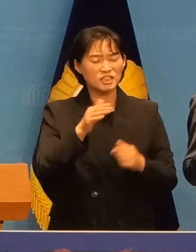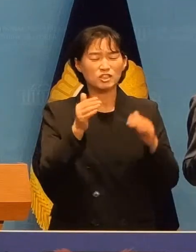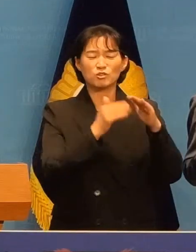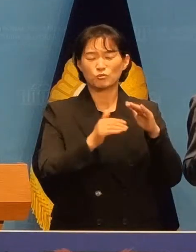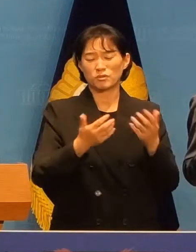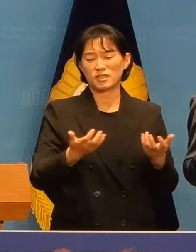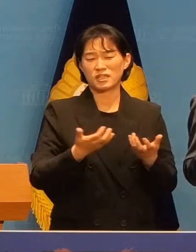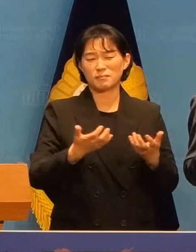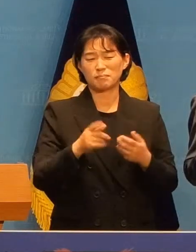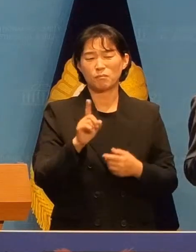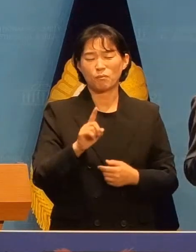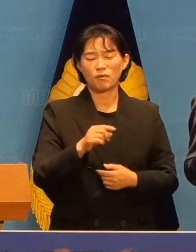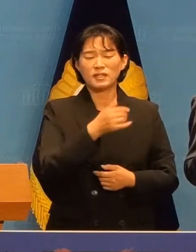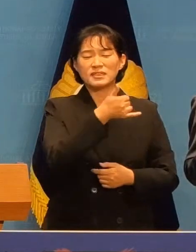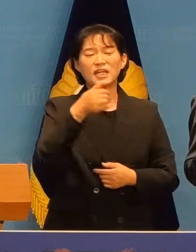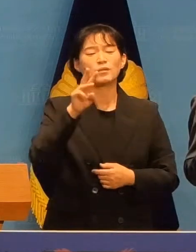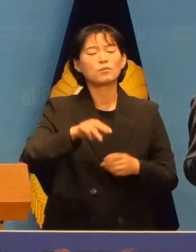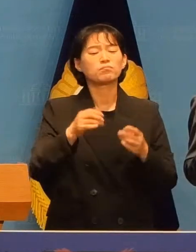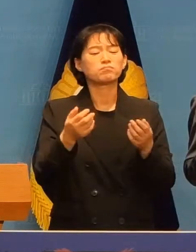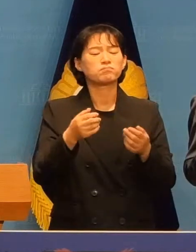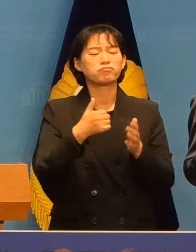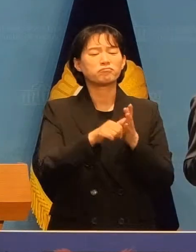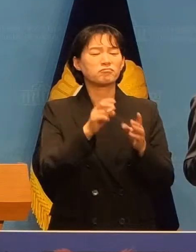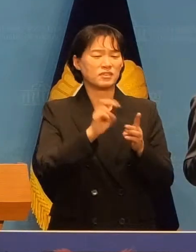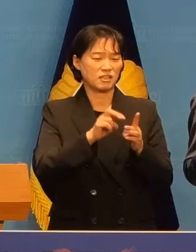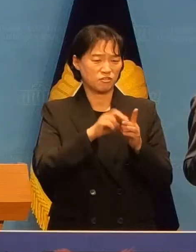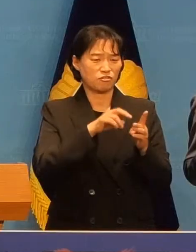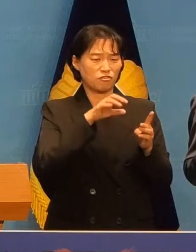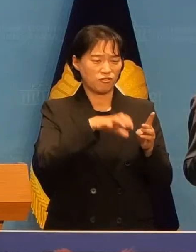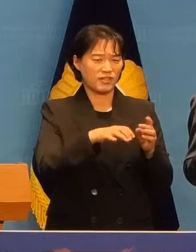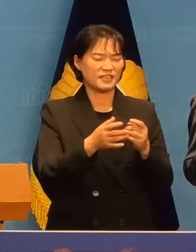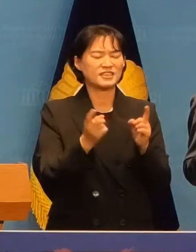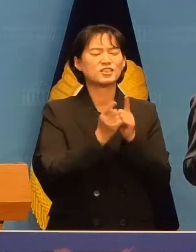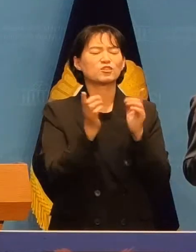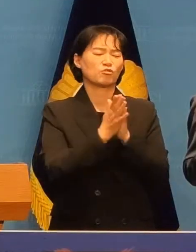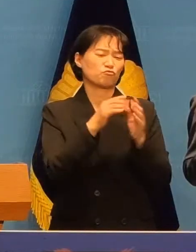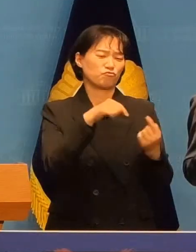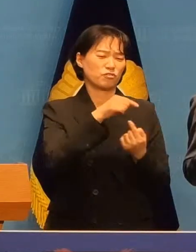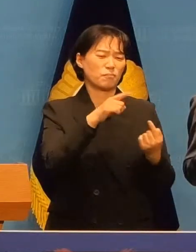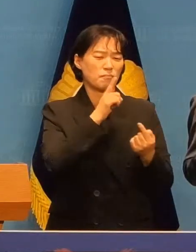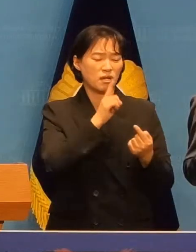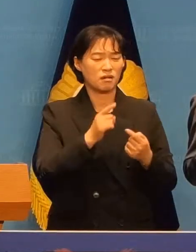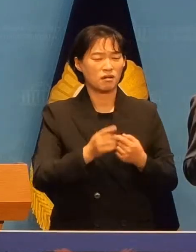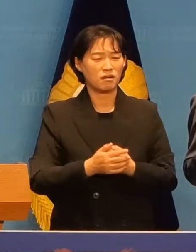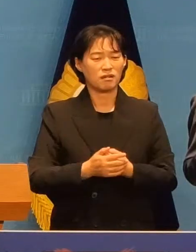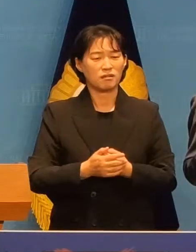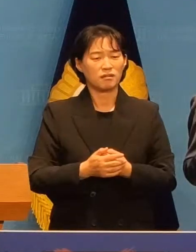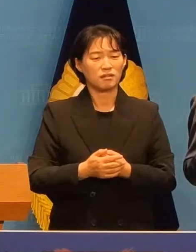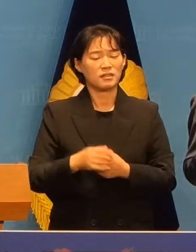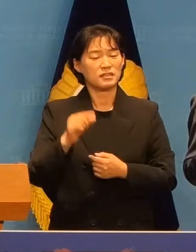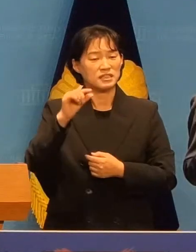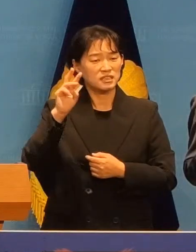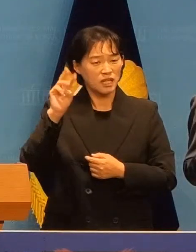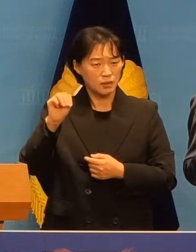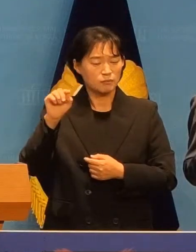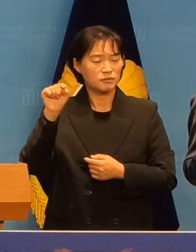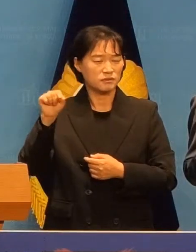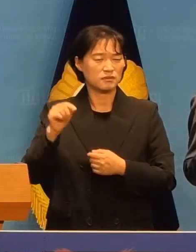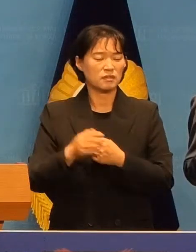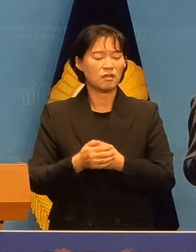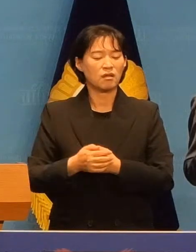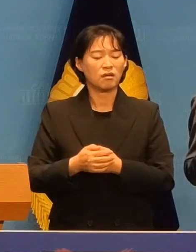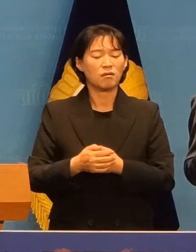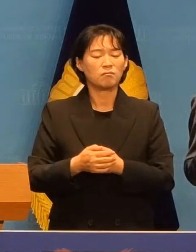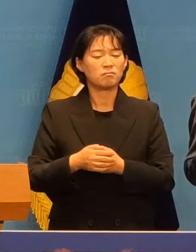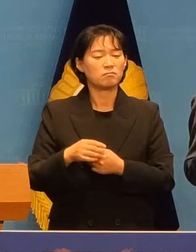전환은 세종물류센터에서 직영화입니다. GM은 말합니다. 우진과 단협 체결하면 업체에서 해줄 게 뭐가